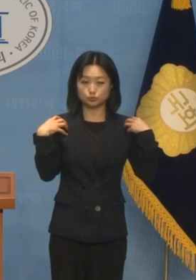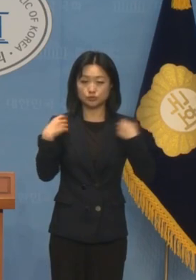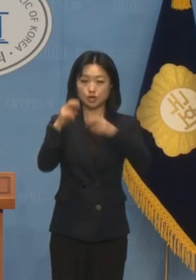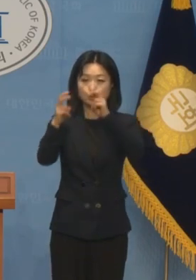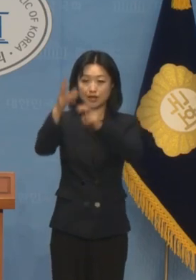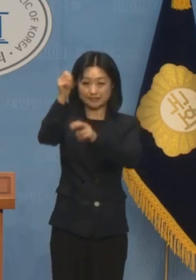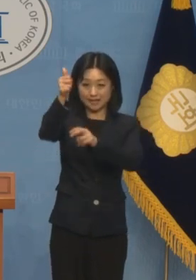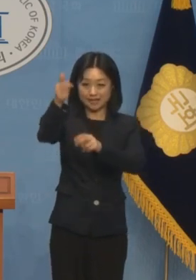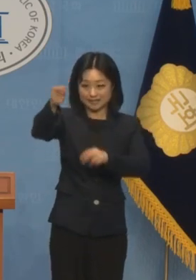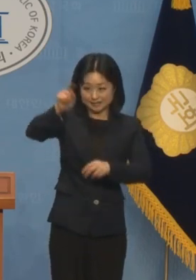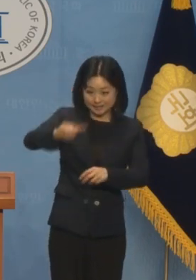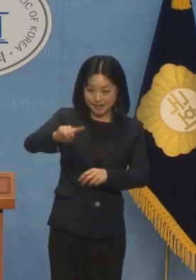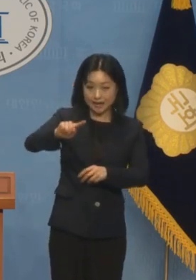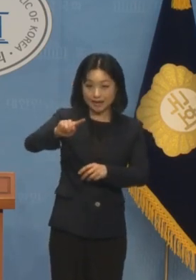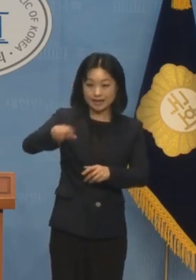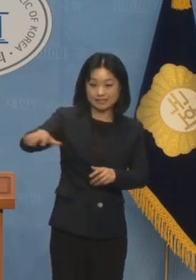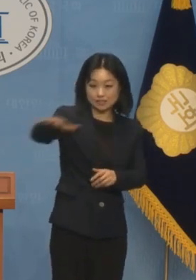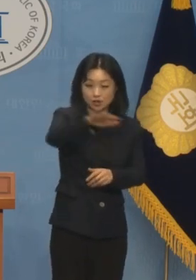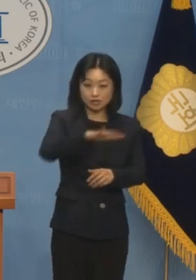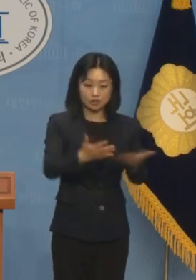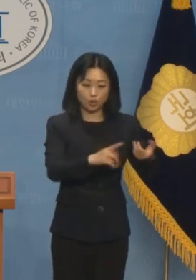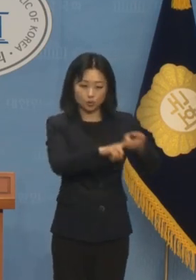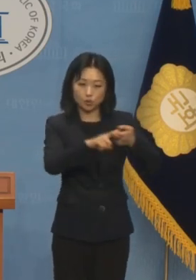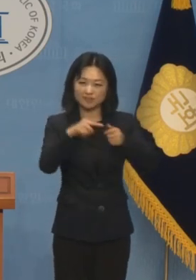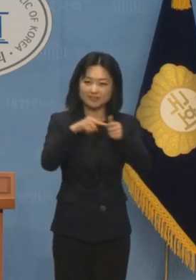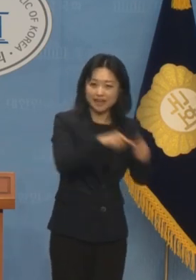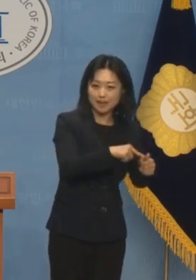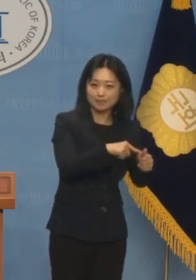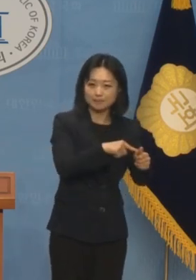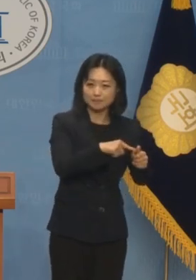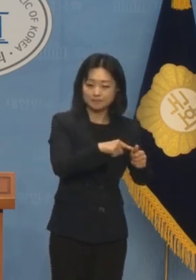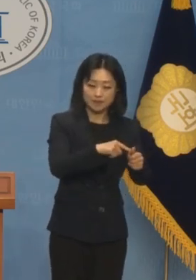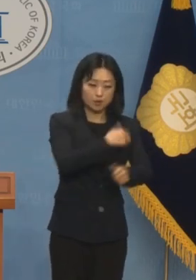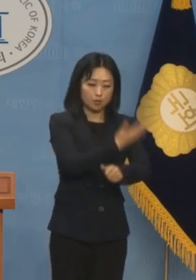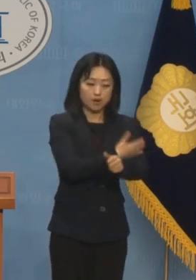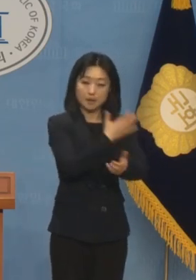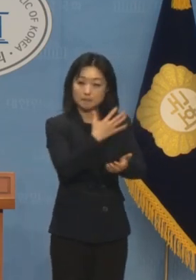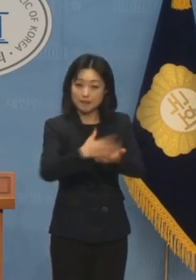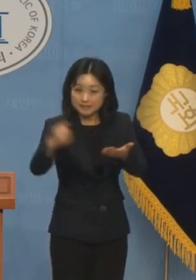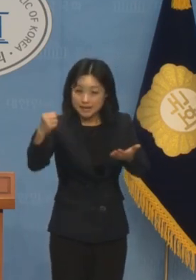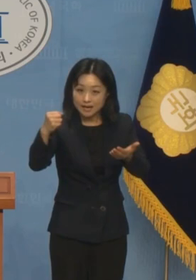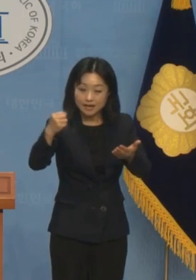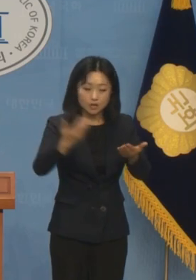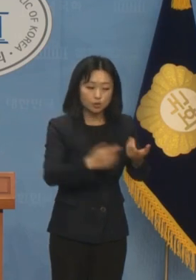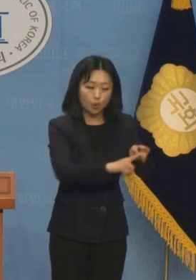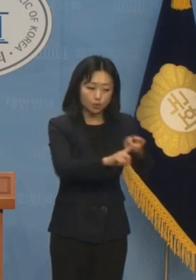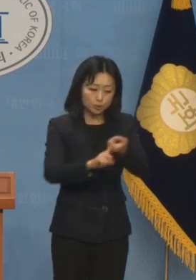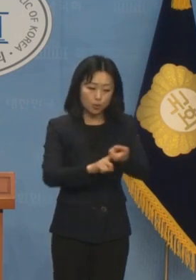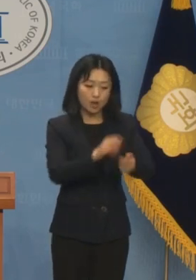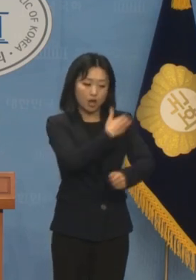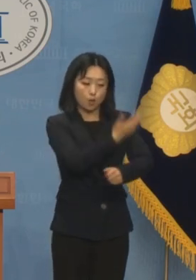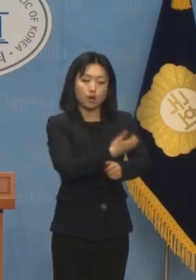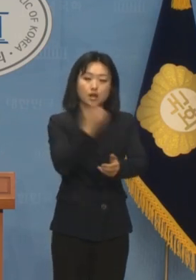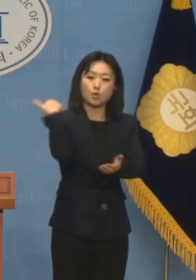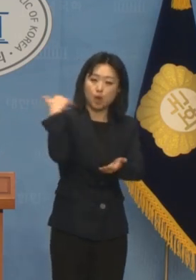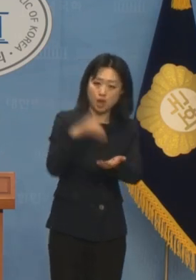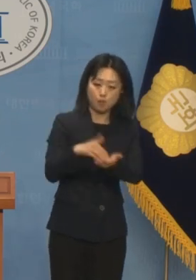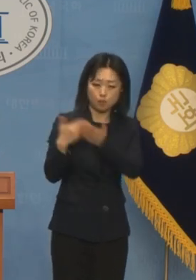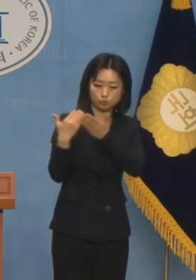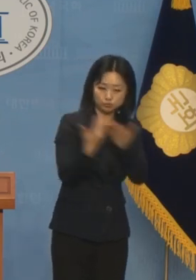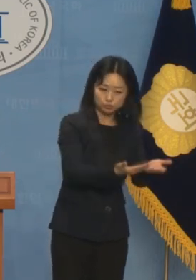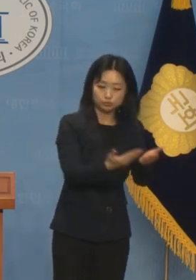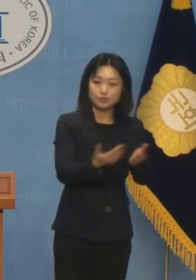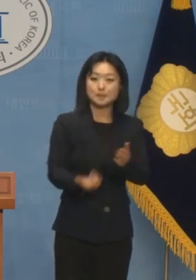회장이야 회사의 전사적인 노조 탄압으로 권리를 박탈당한 노조와 조합원들의 권리를 회복하기 위한